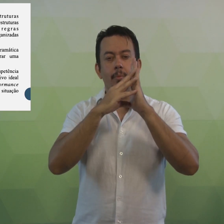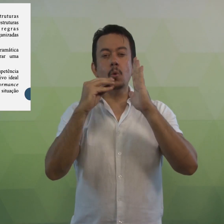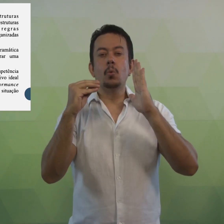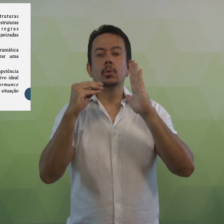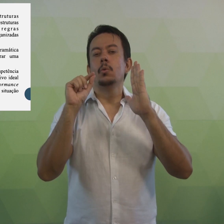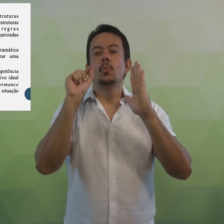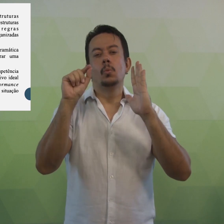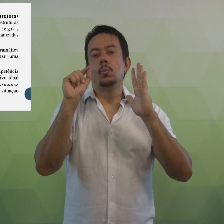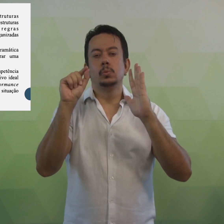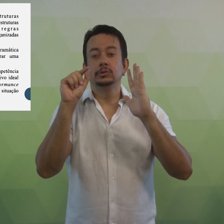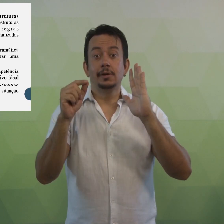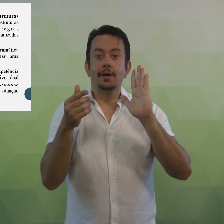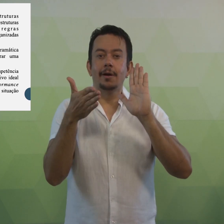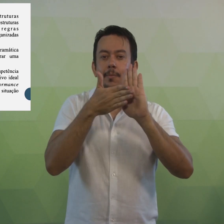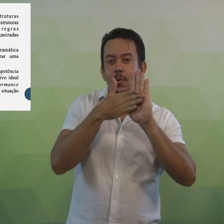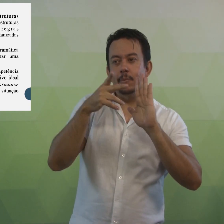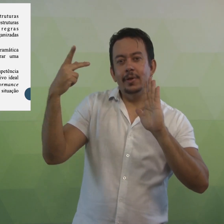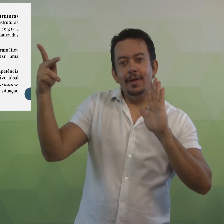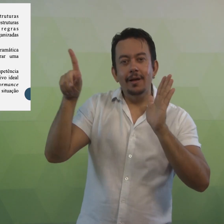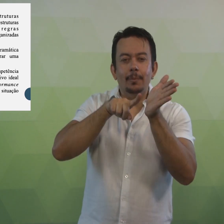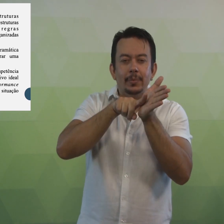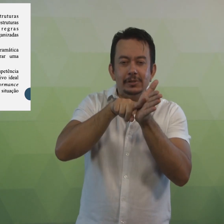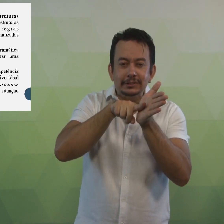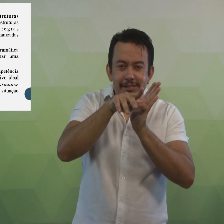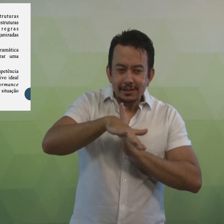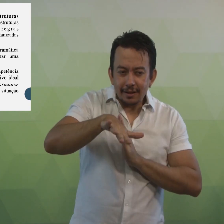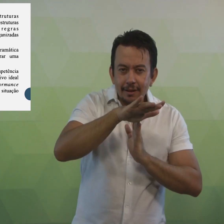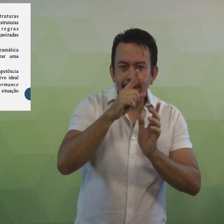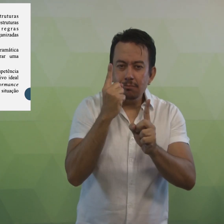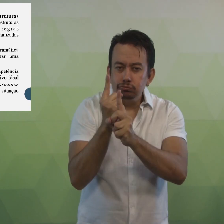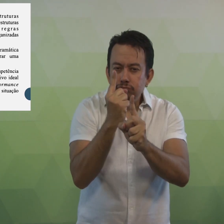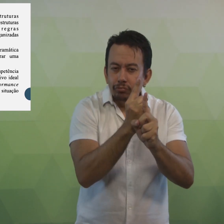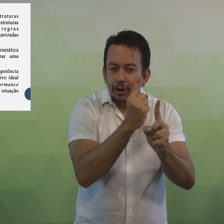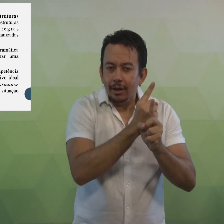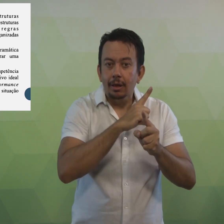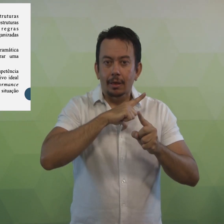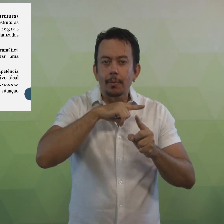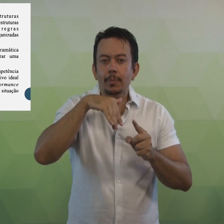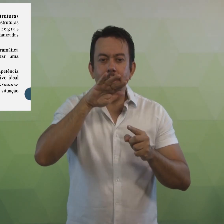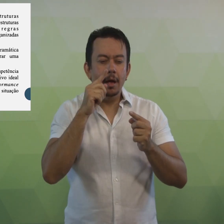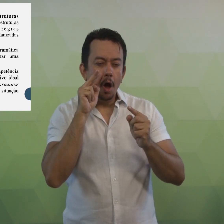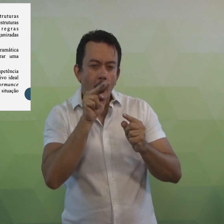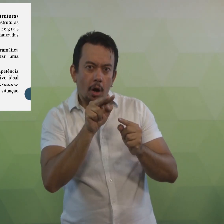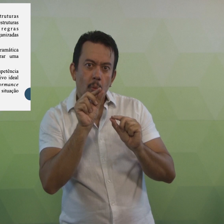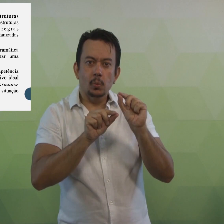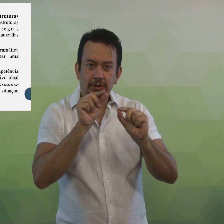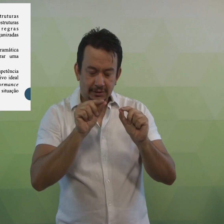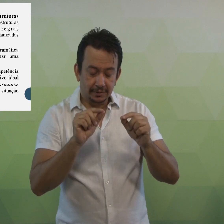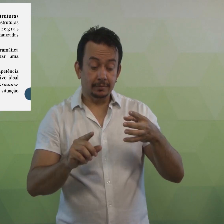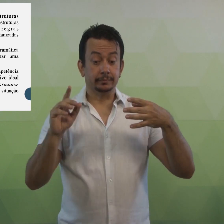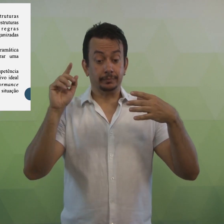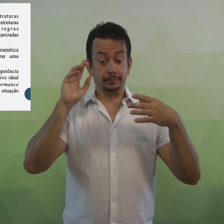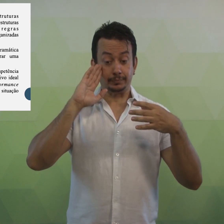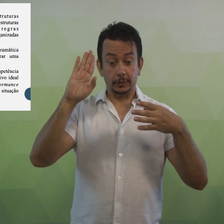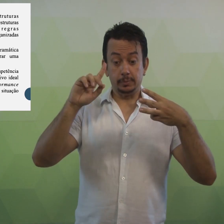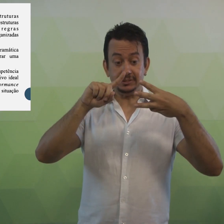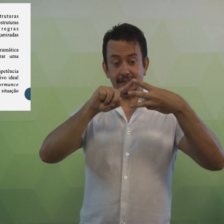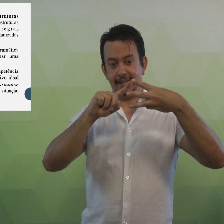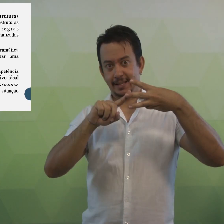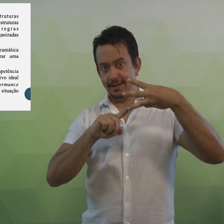Então, Castro usou o modelo chomskiano para falar sobre essas abordagens. E eu irei falar um pouco para vocês